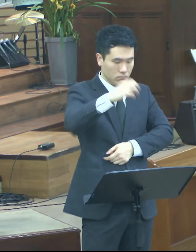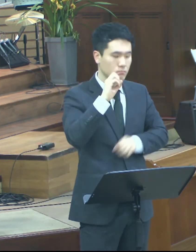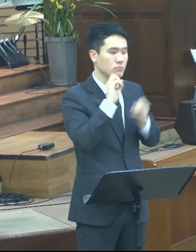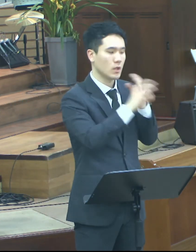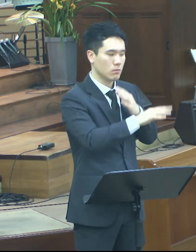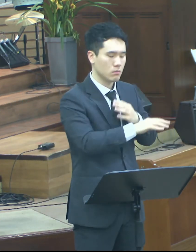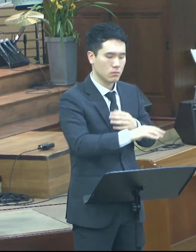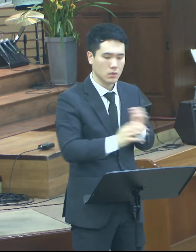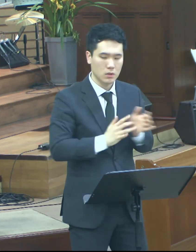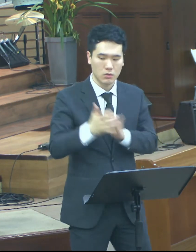하셨어요.